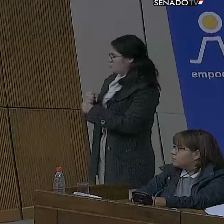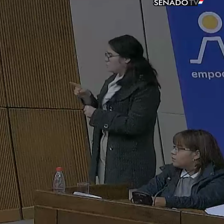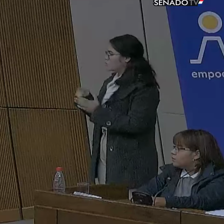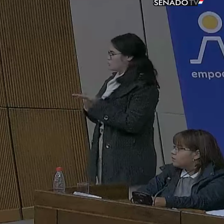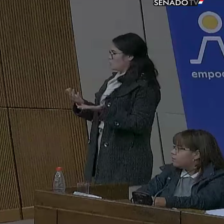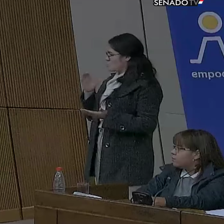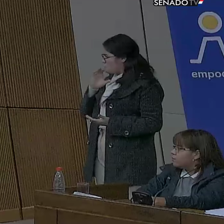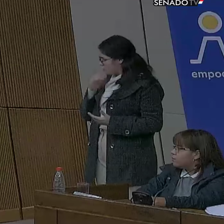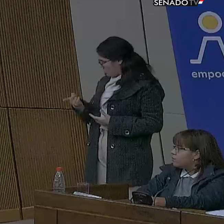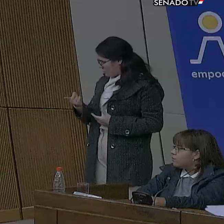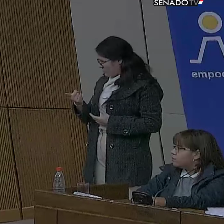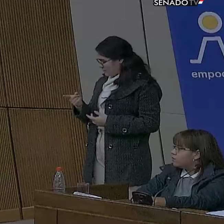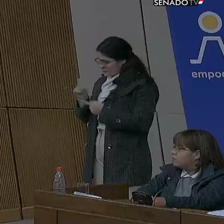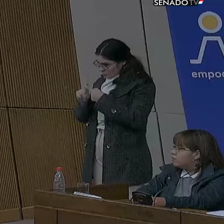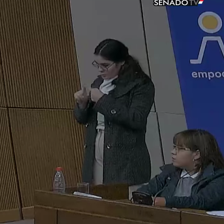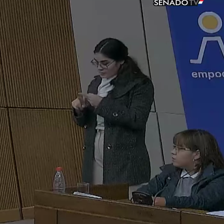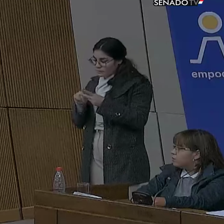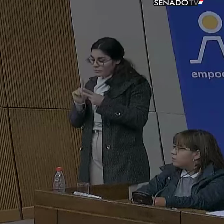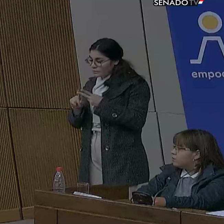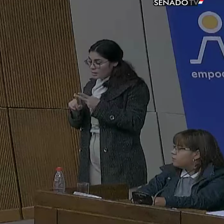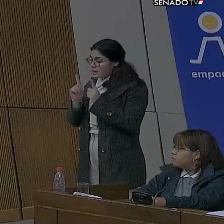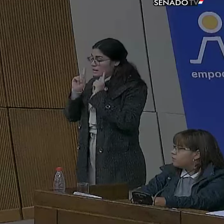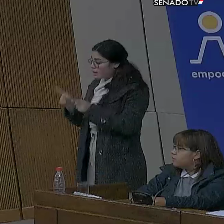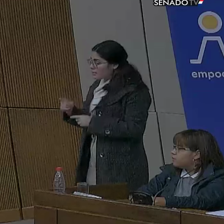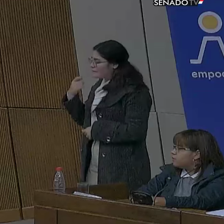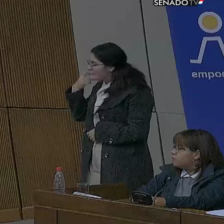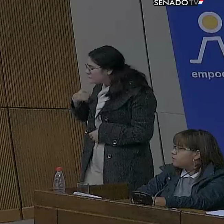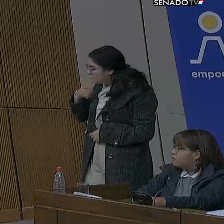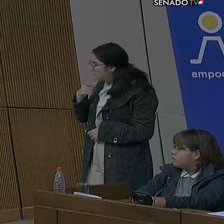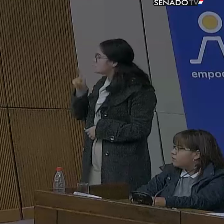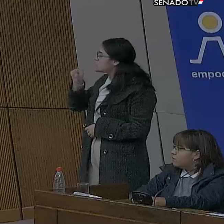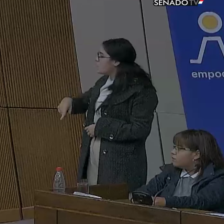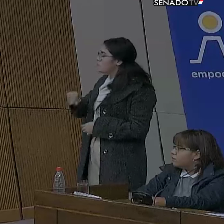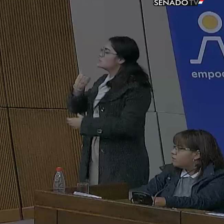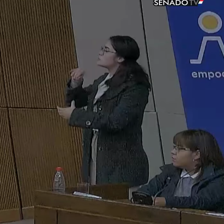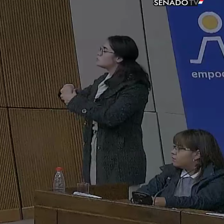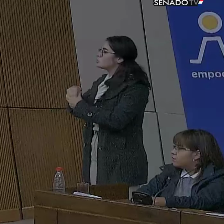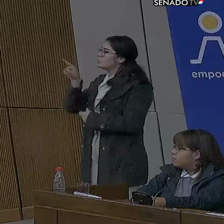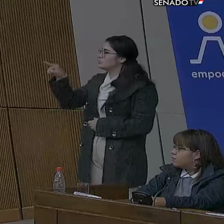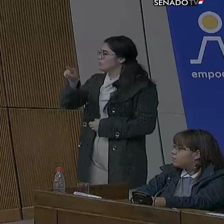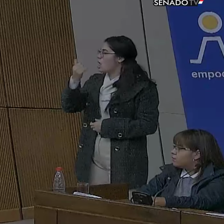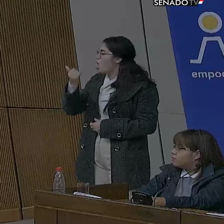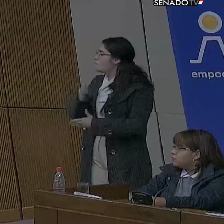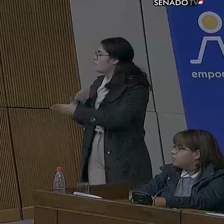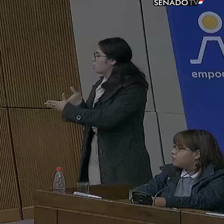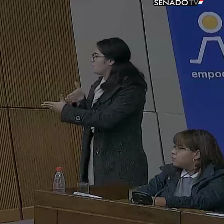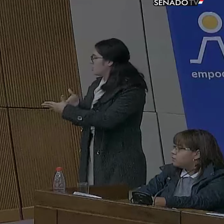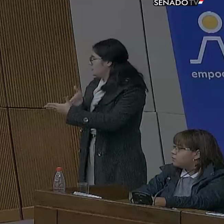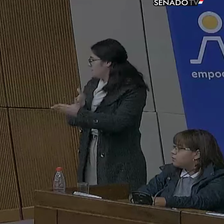discapacidad. Hay personas con discapacidad que están hace 13, 14 años que aún no pudieron ser nombrados. Y